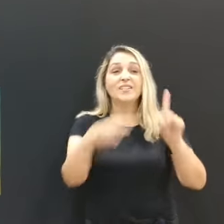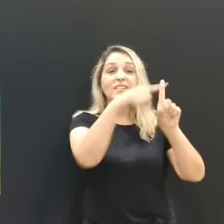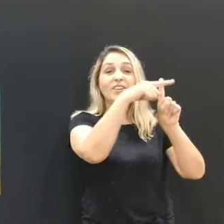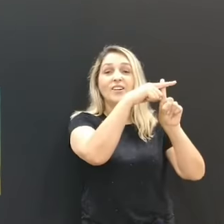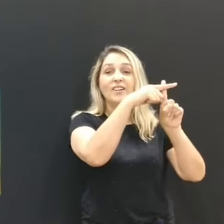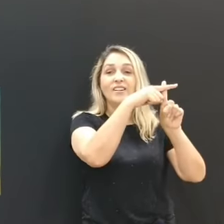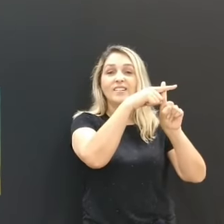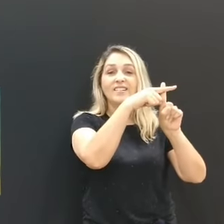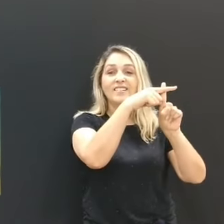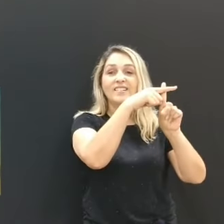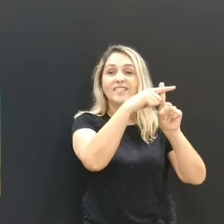Então,